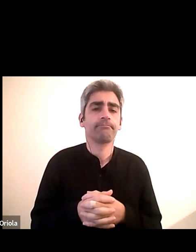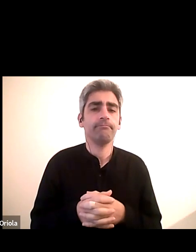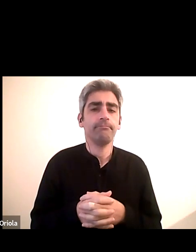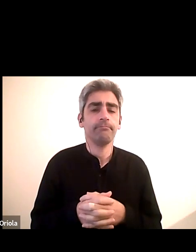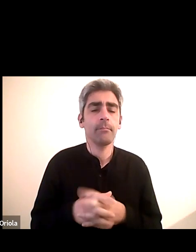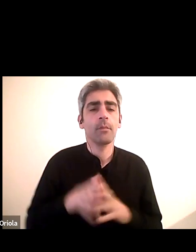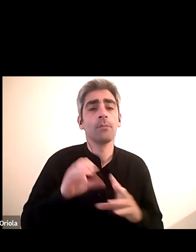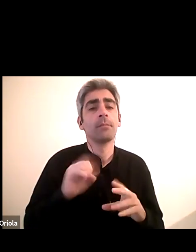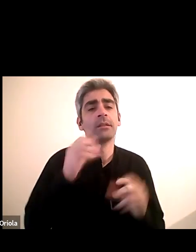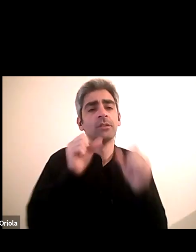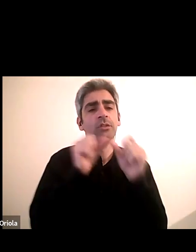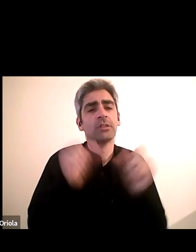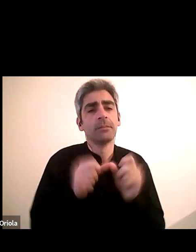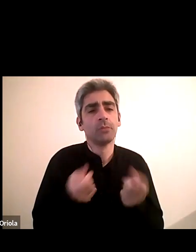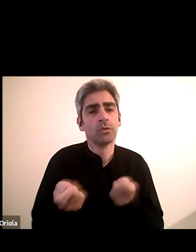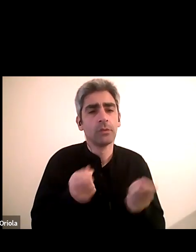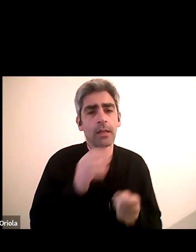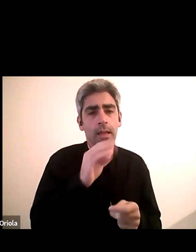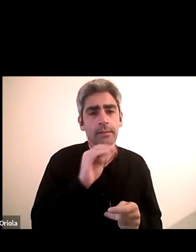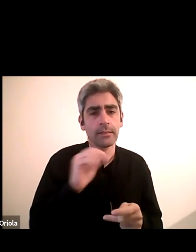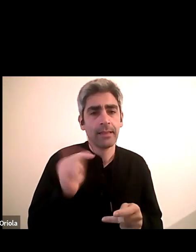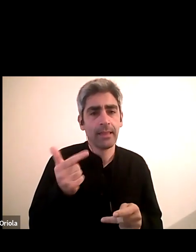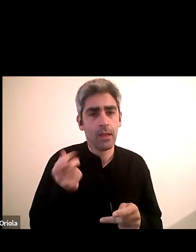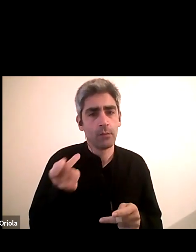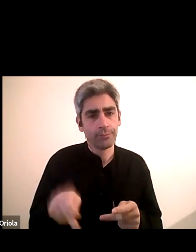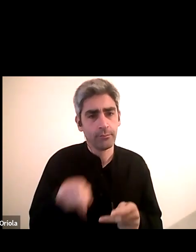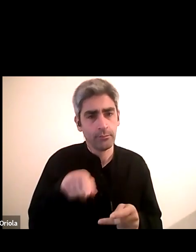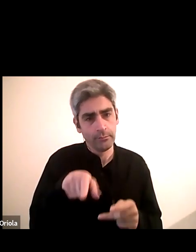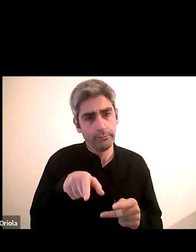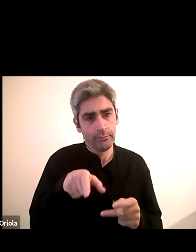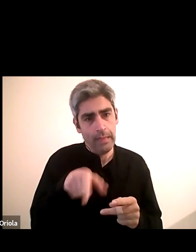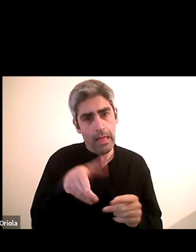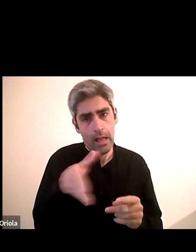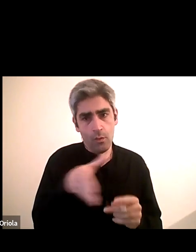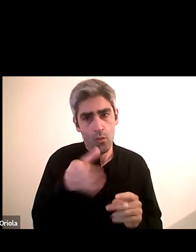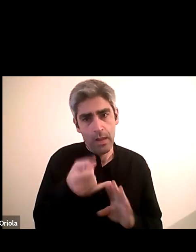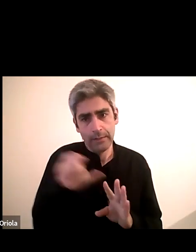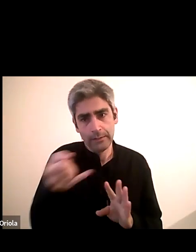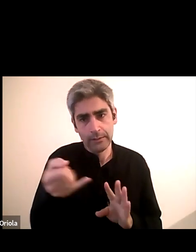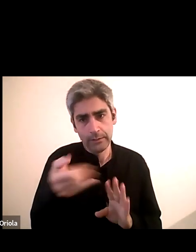Os primeiros sistemas de gestão de SST vêm na sequência desta